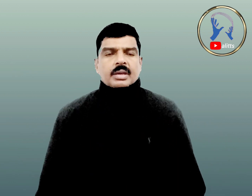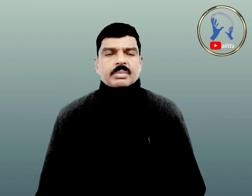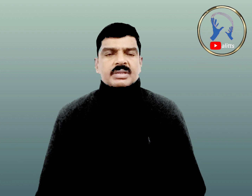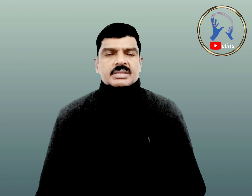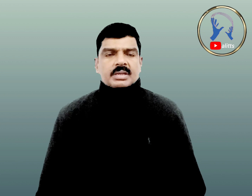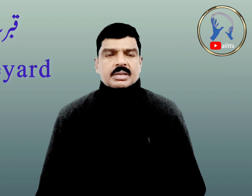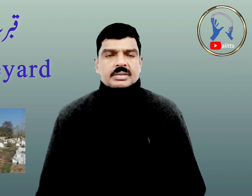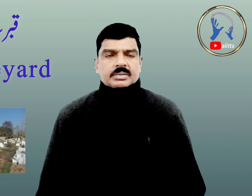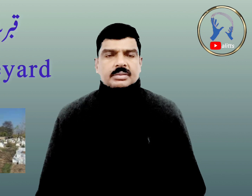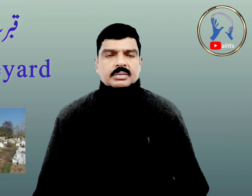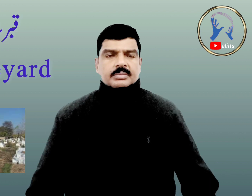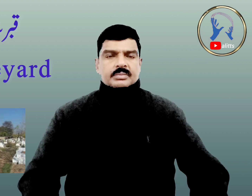قبرستان،